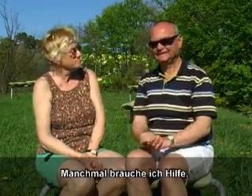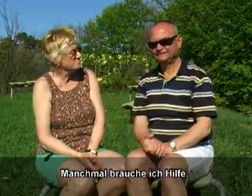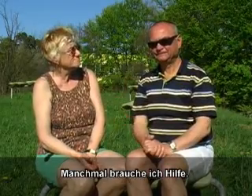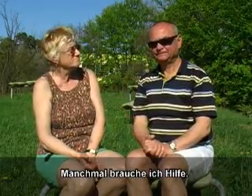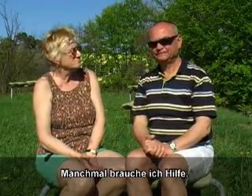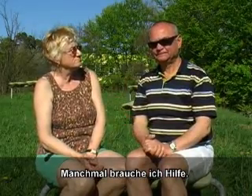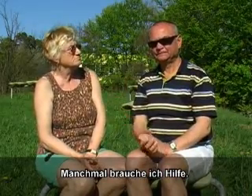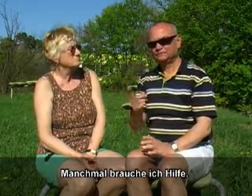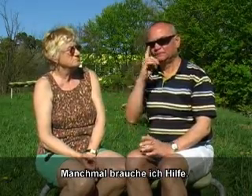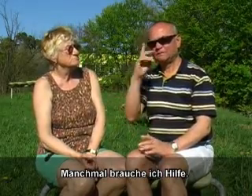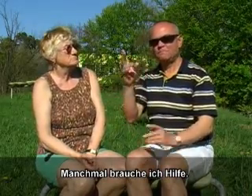Manchmal brauche ich Hilfe.